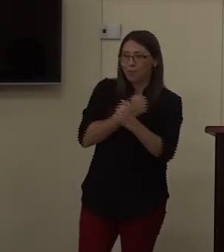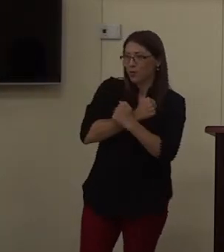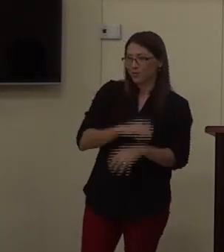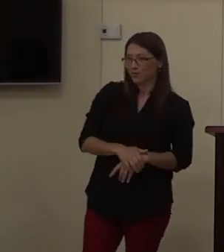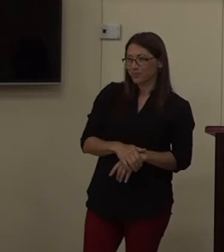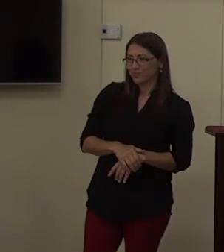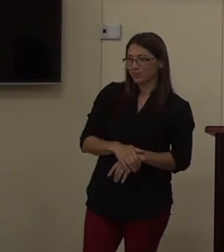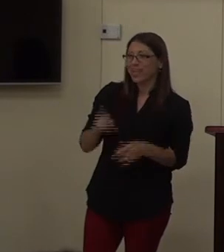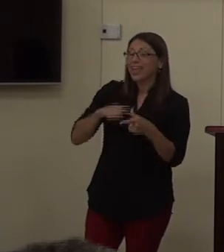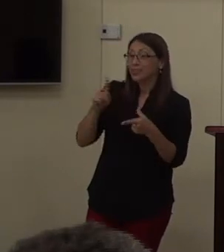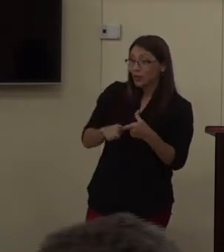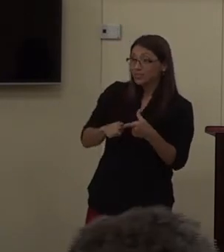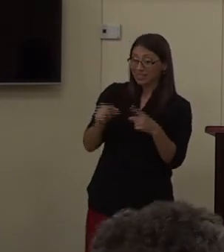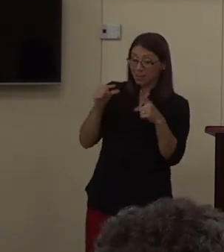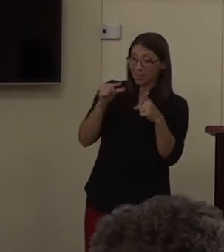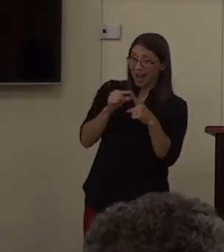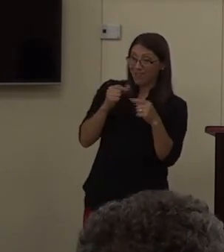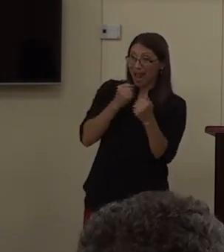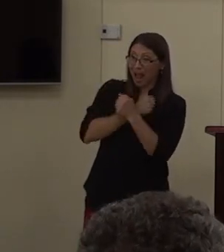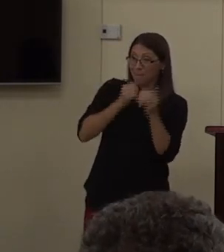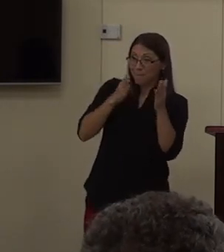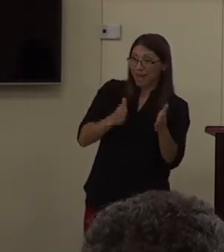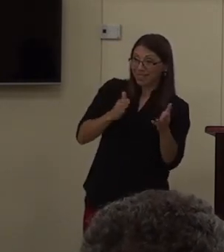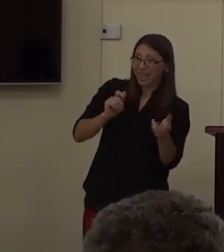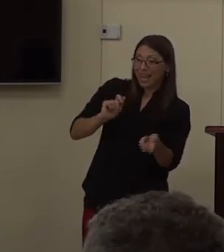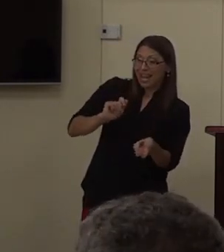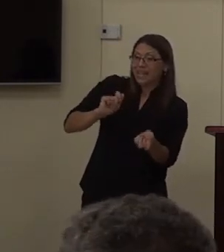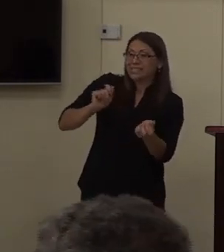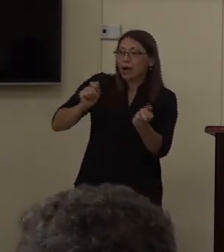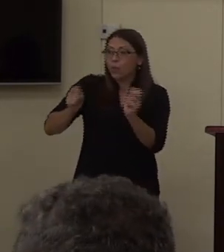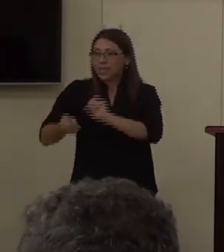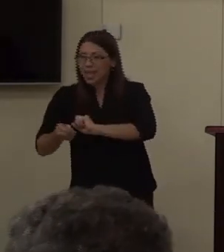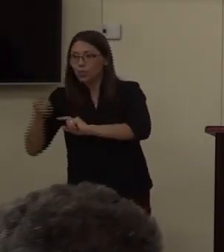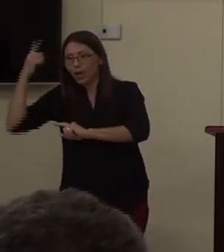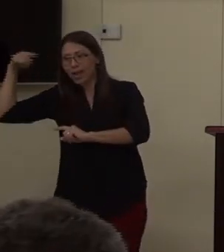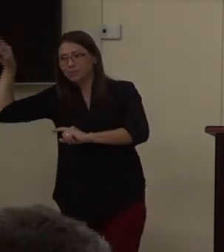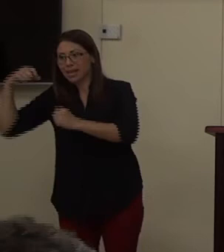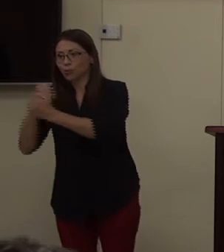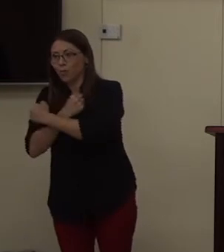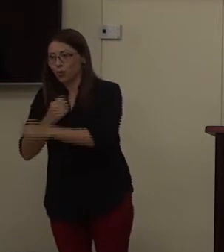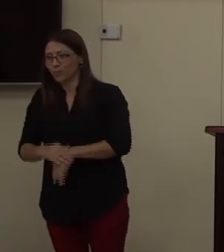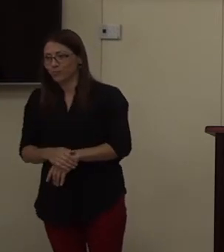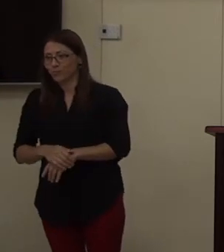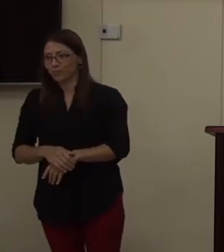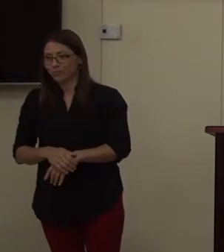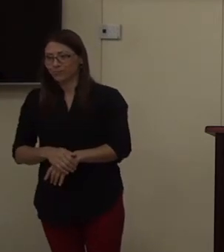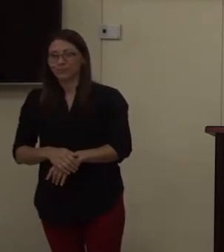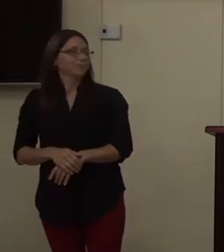está convirtiendo la palabra amante en el abstracto amor, ¿verdad? Estoy hablando con ese